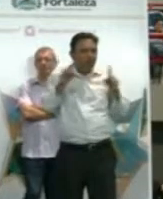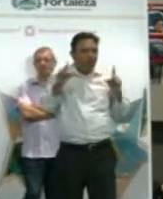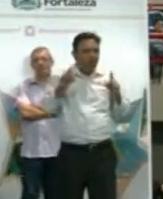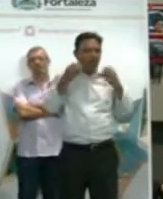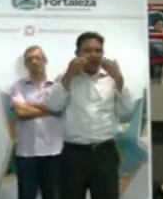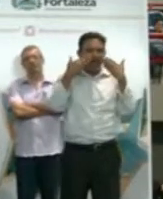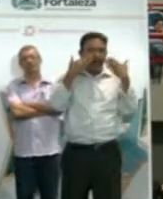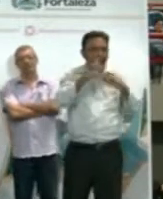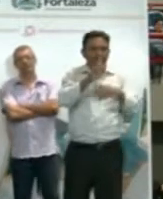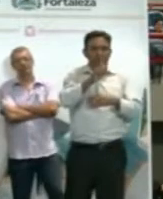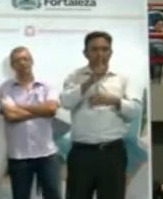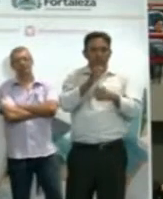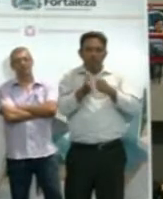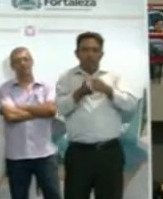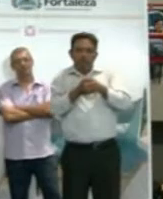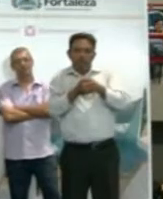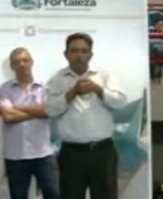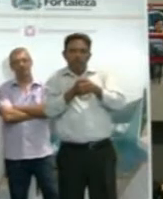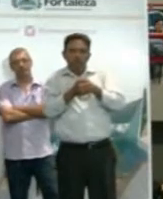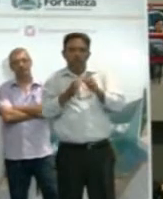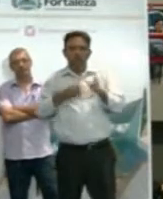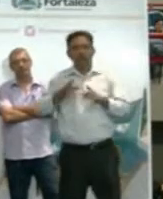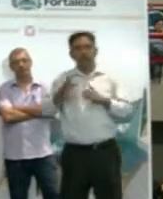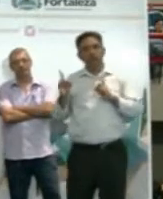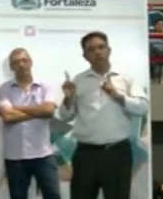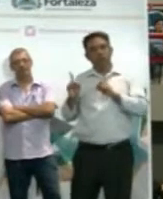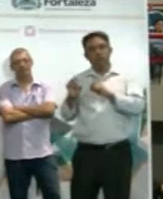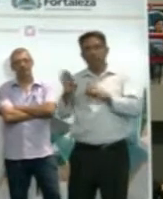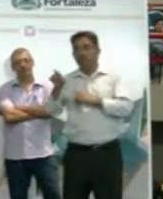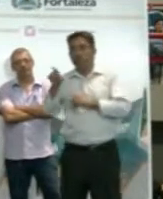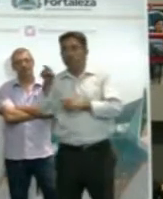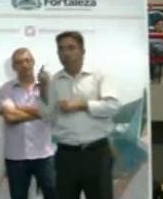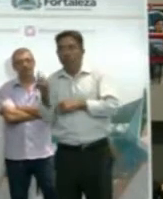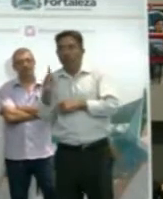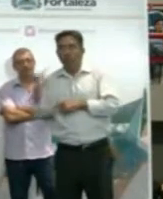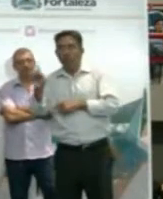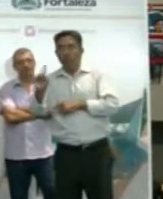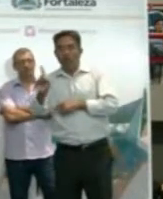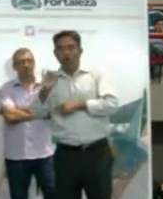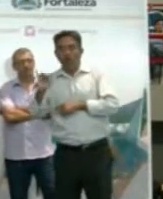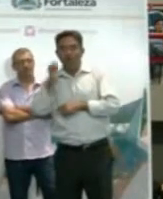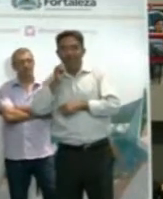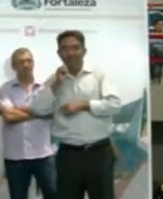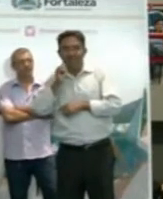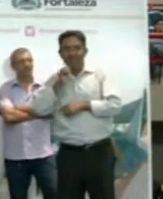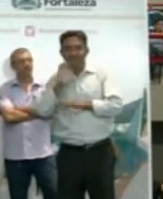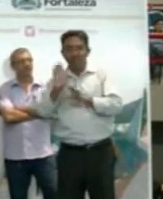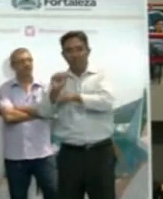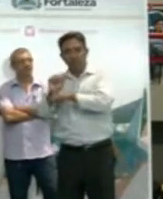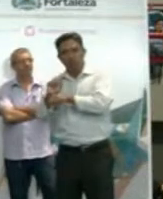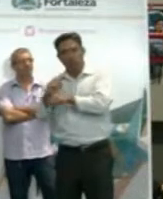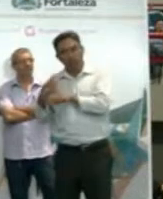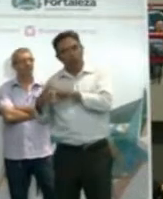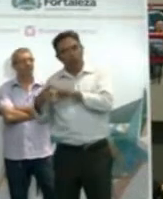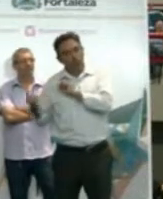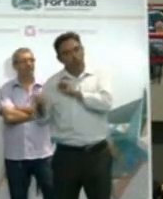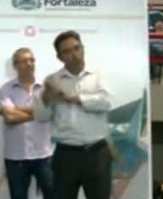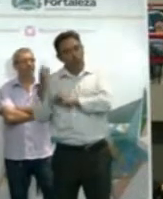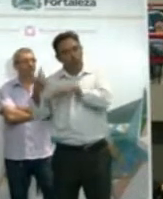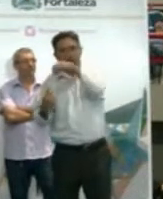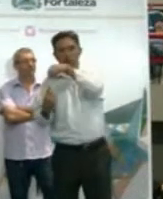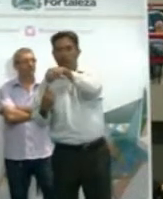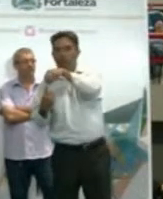nunca esqueci disso. Eu cheguei para ela e disse: ó, não saia só. Espere por a gente, cara. Nós vamos te deixar na parada do ônibus.